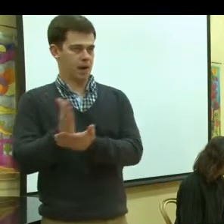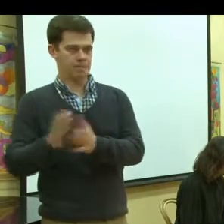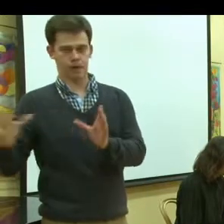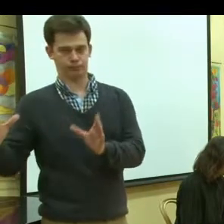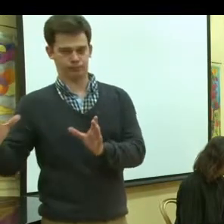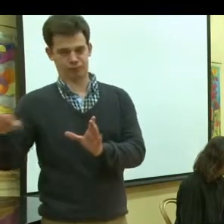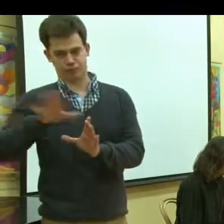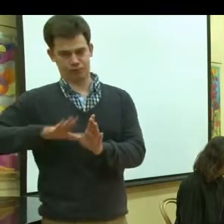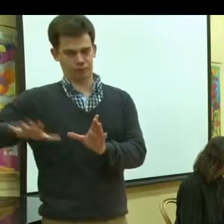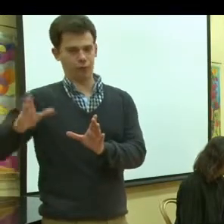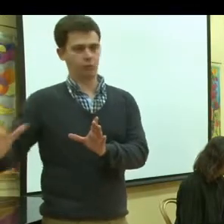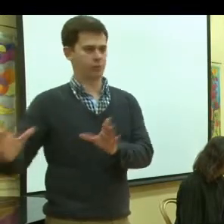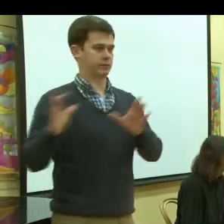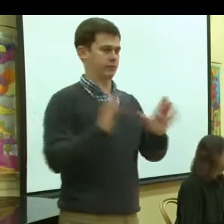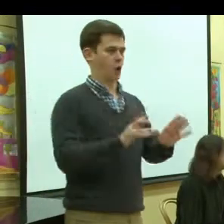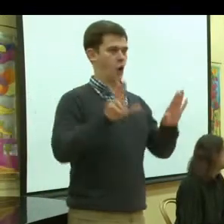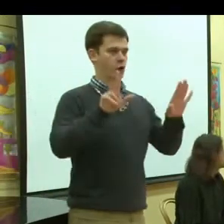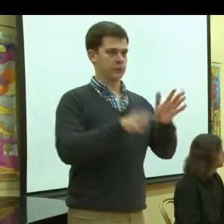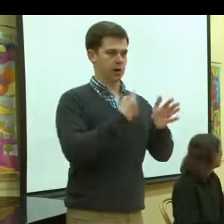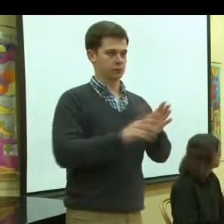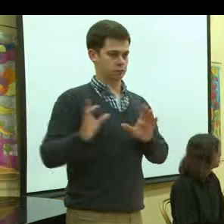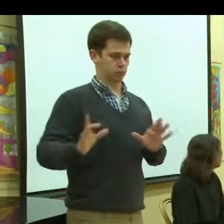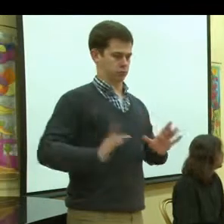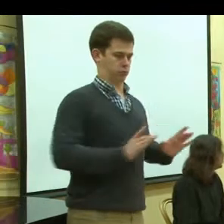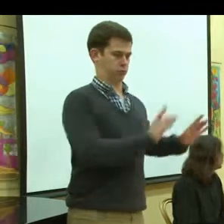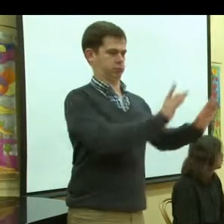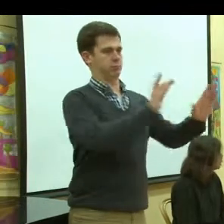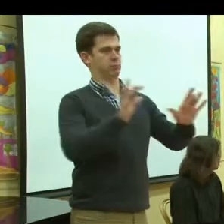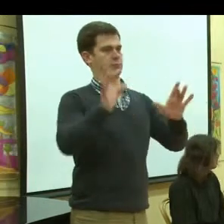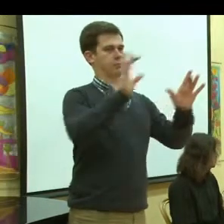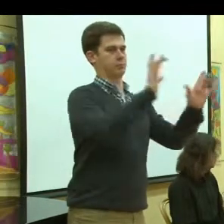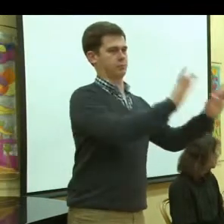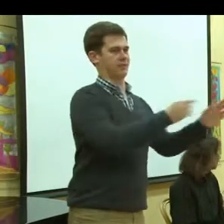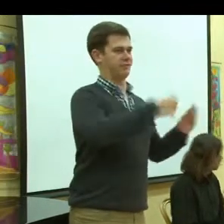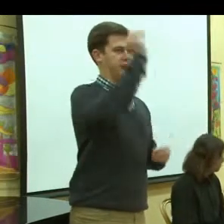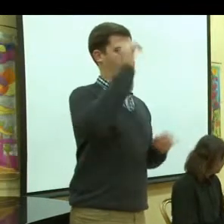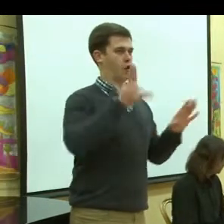mapę Argentyny, to 8 razy ta nasza powierzchnia naszego kraju.